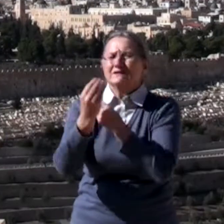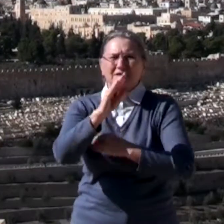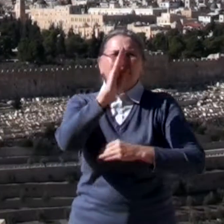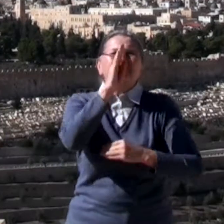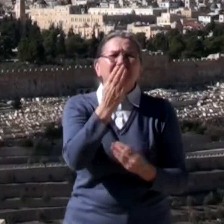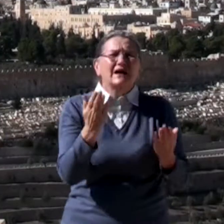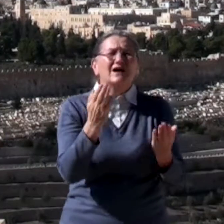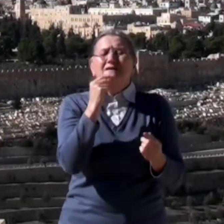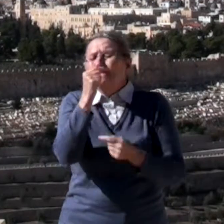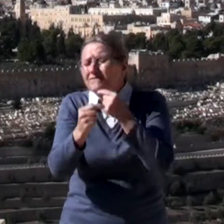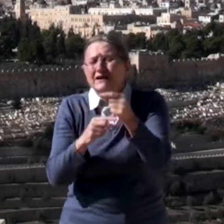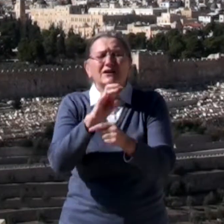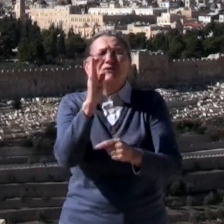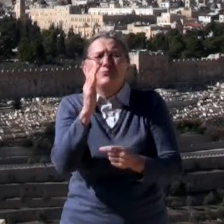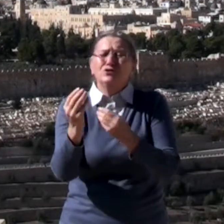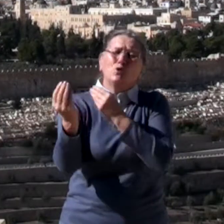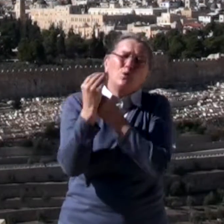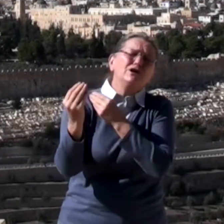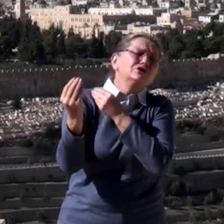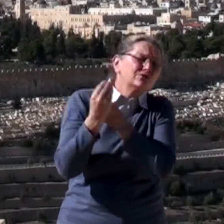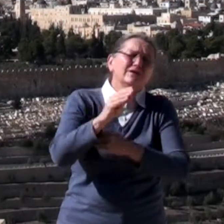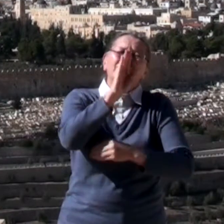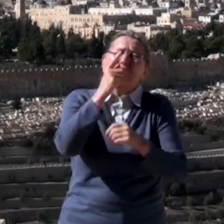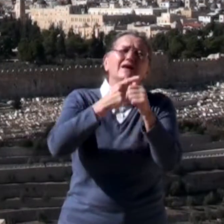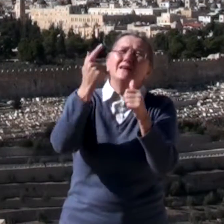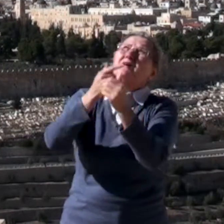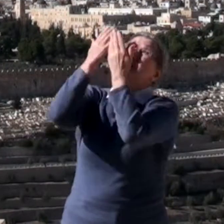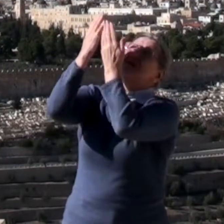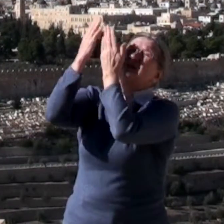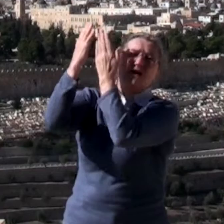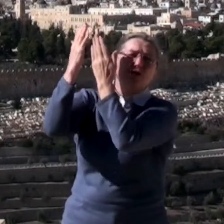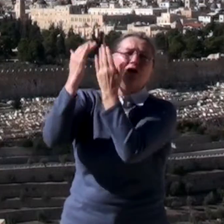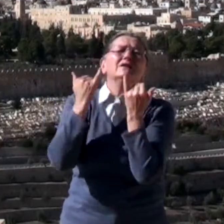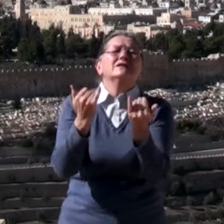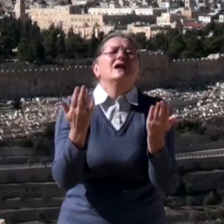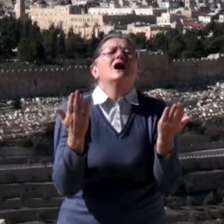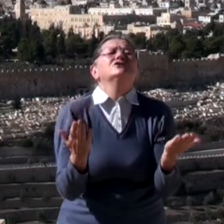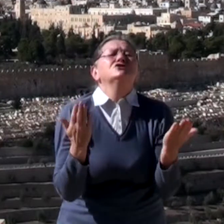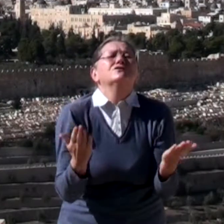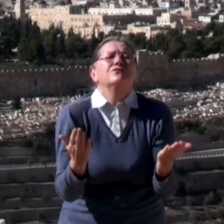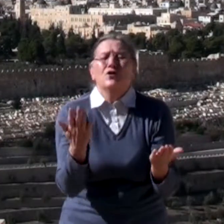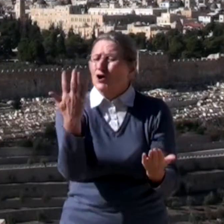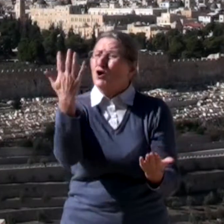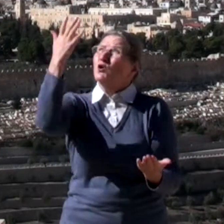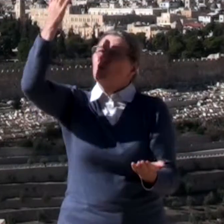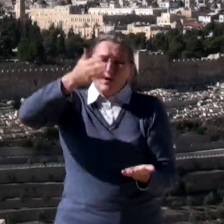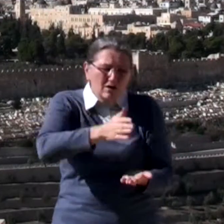враг? Вечно ли будет хулить противник имя Твое? Для чего отклоняешь руку Твою